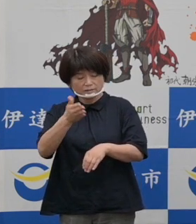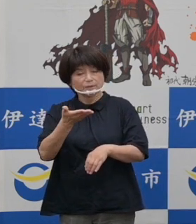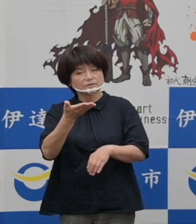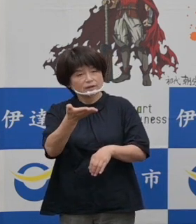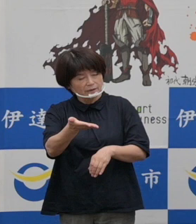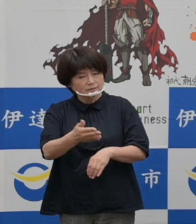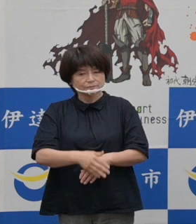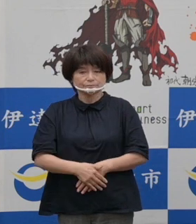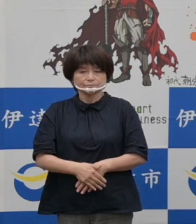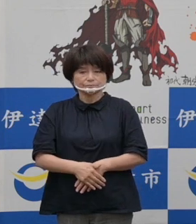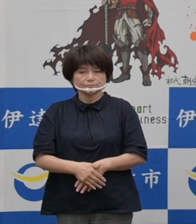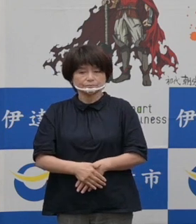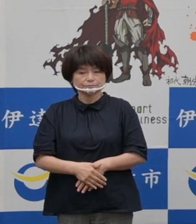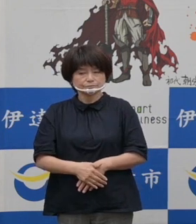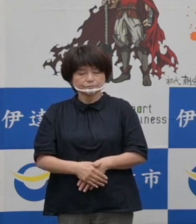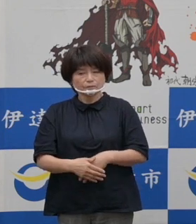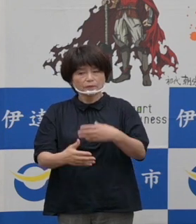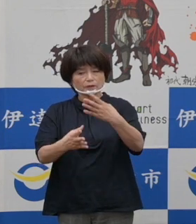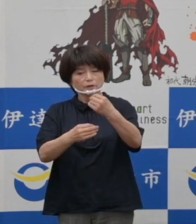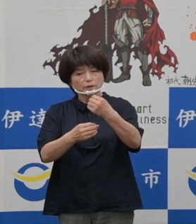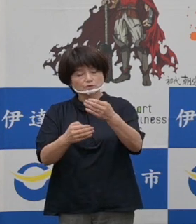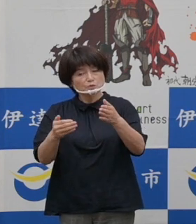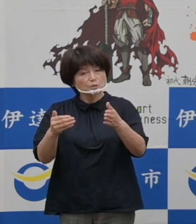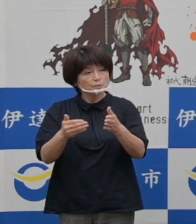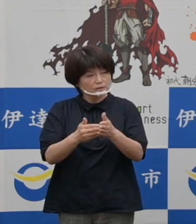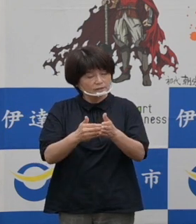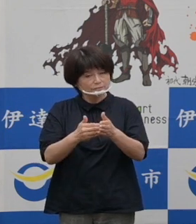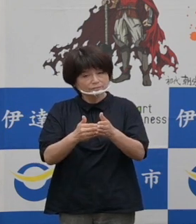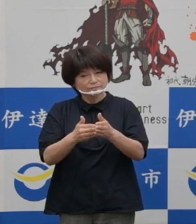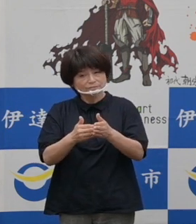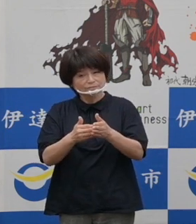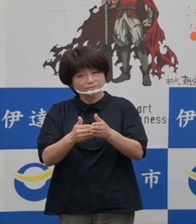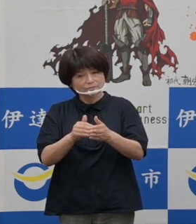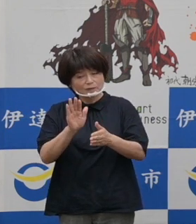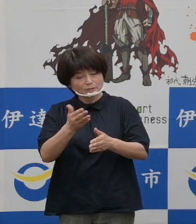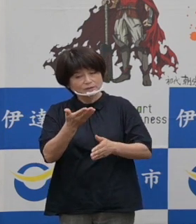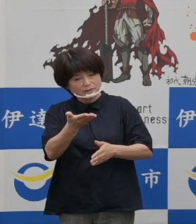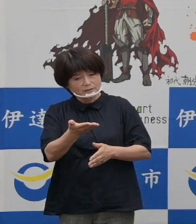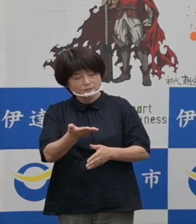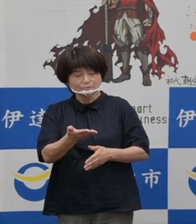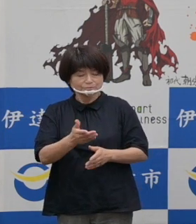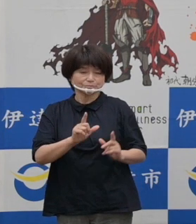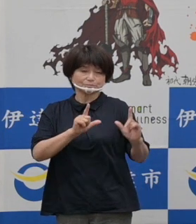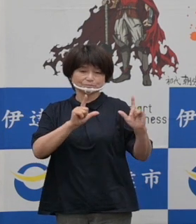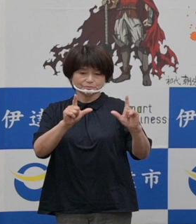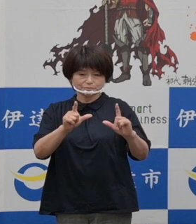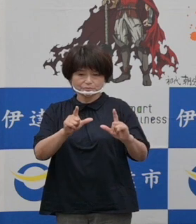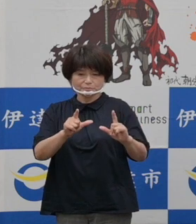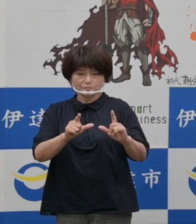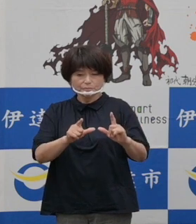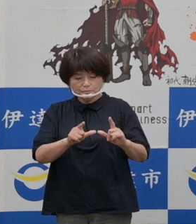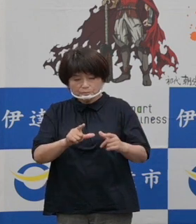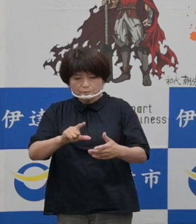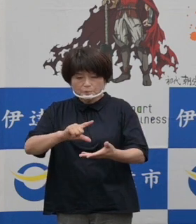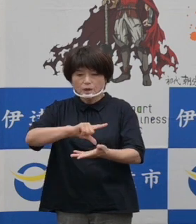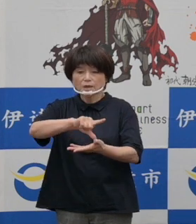までに統合したいというような時間 で、そこは地元の皆さんとの件お話し合いをした上で、合意が